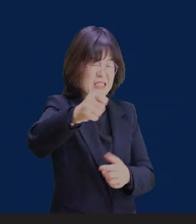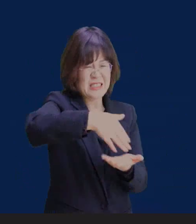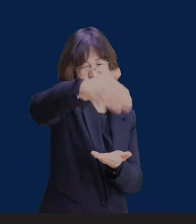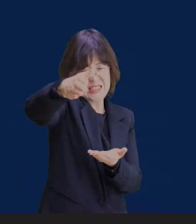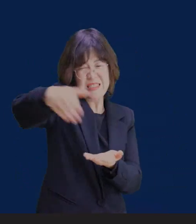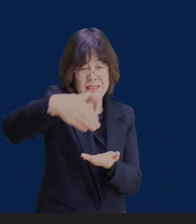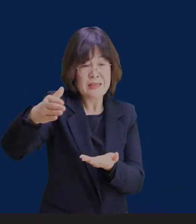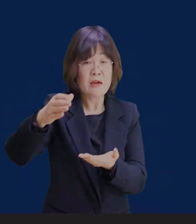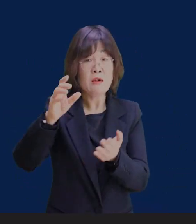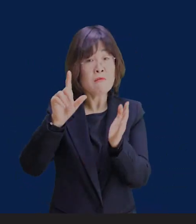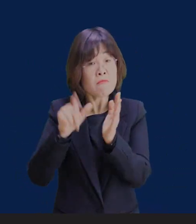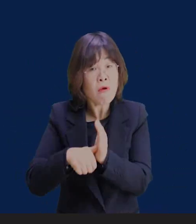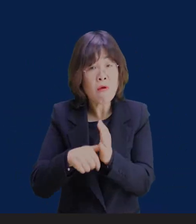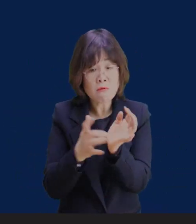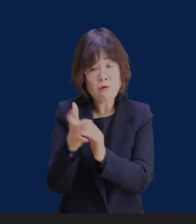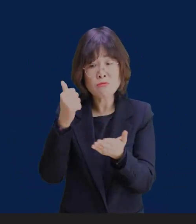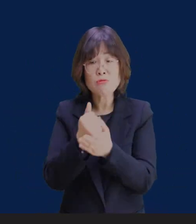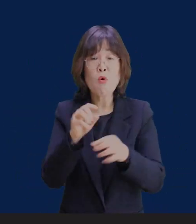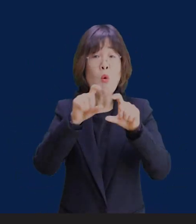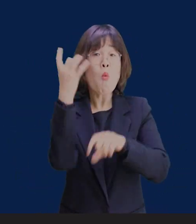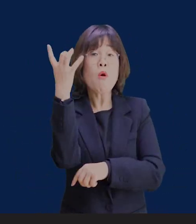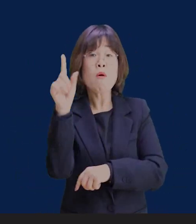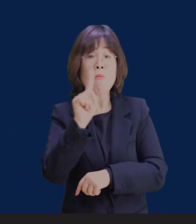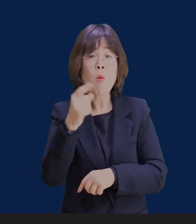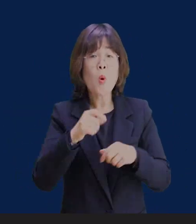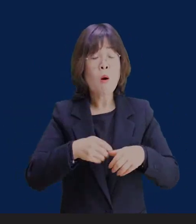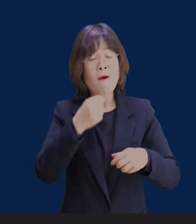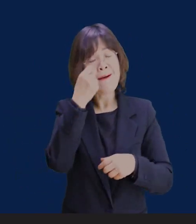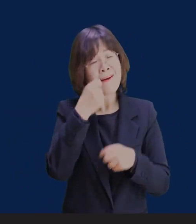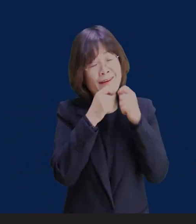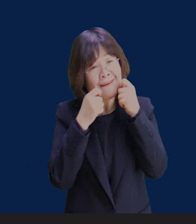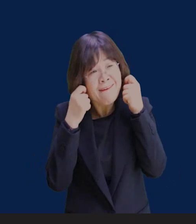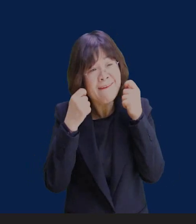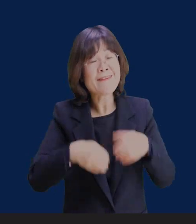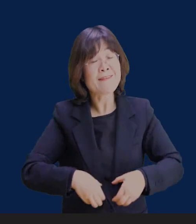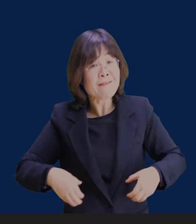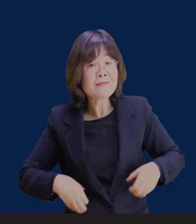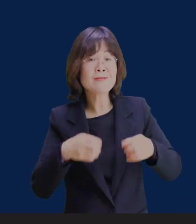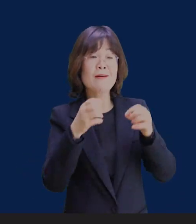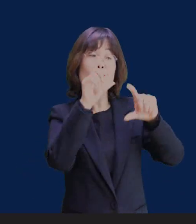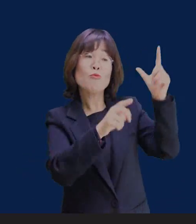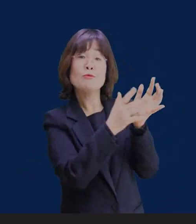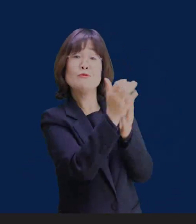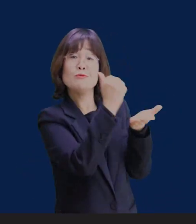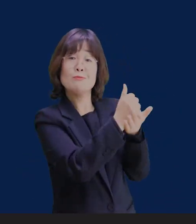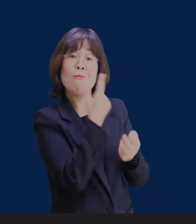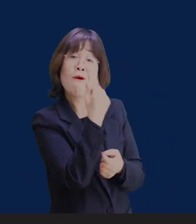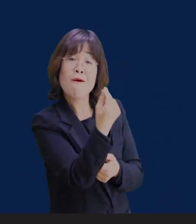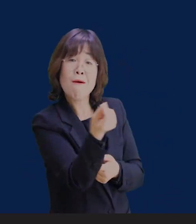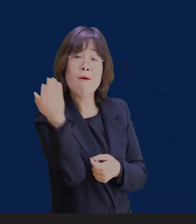그 예수님이 말할 수 없는 분노감에 채찍을 휘두르는 과격한 이 모습을 우리는 좀